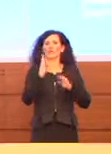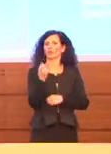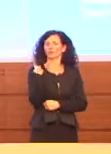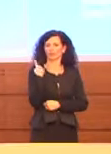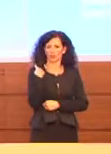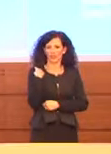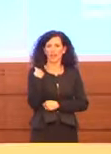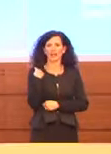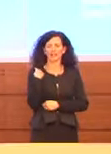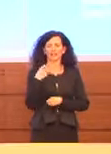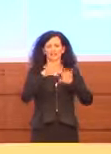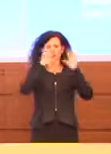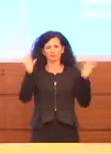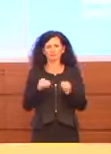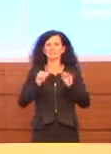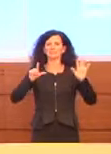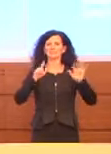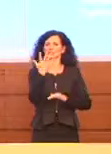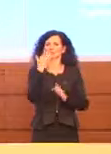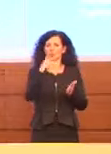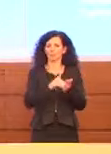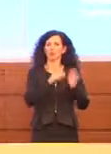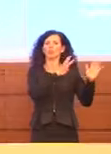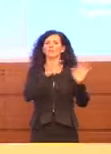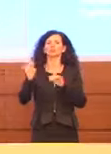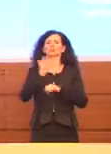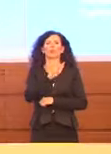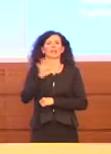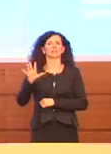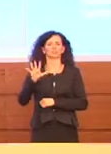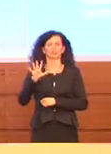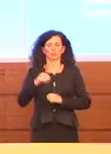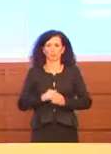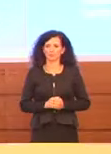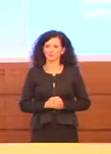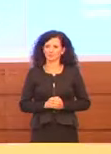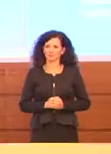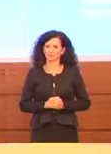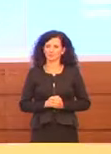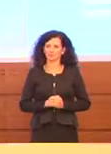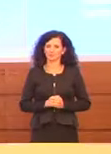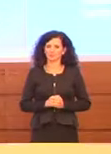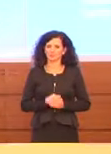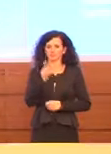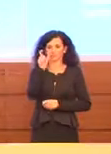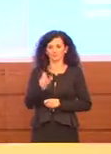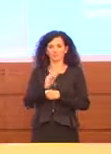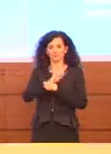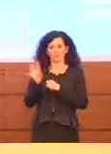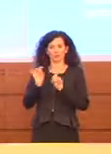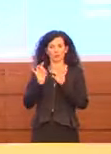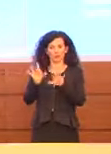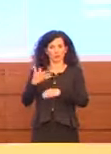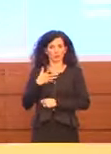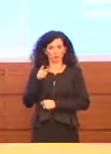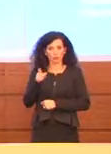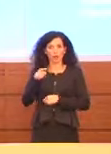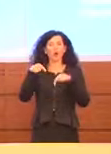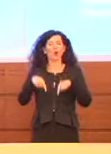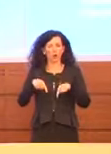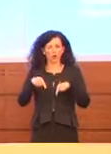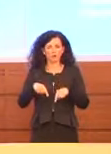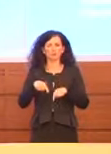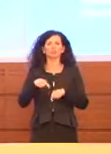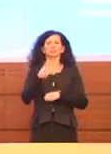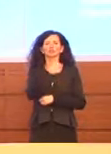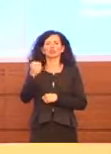di 70 5945 i casi totali oggi ad oggi sono 200